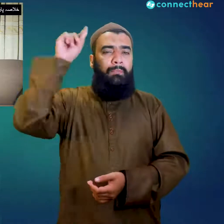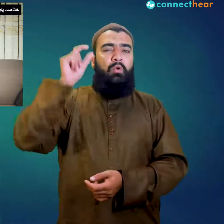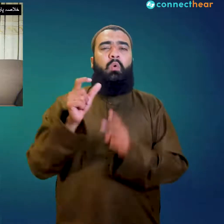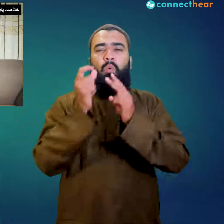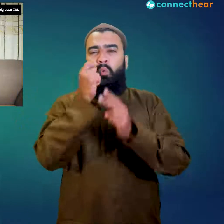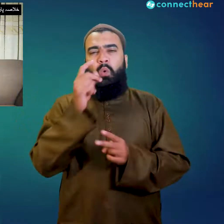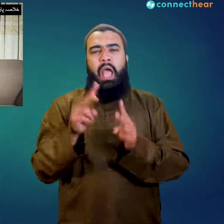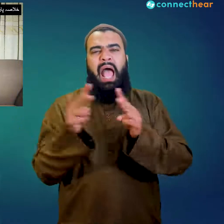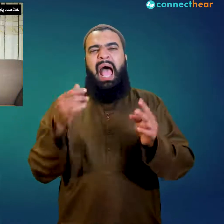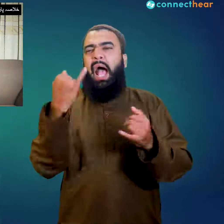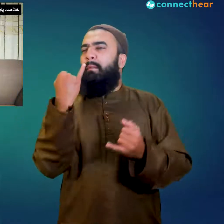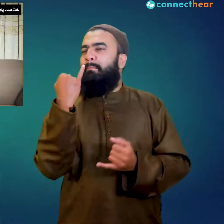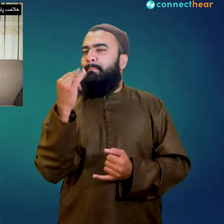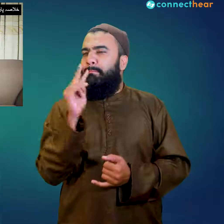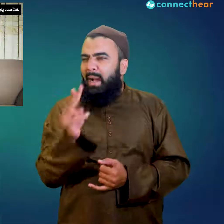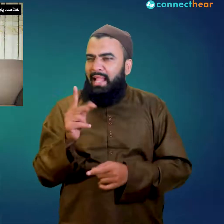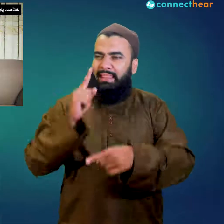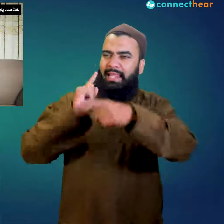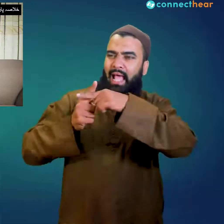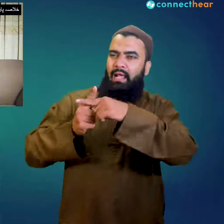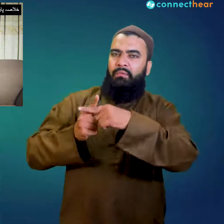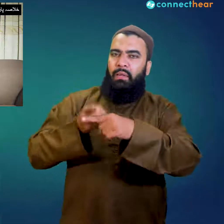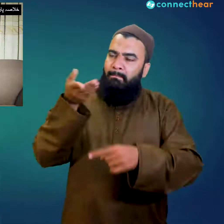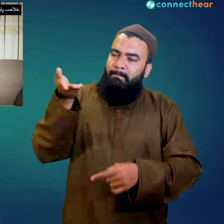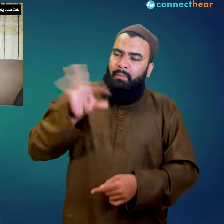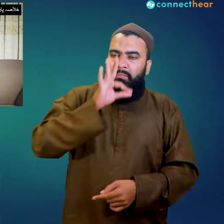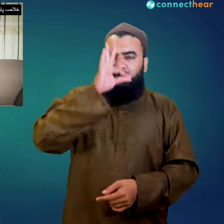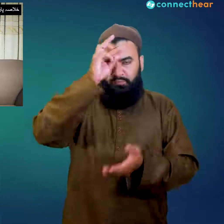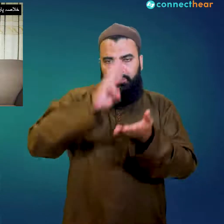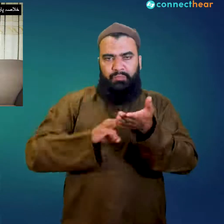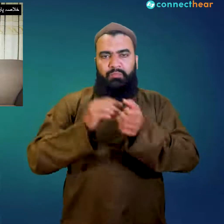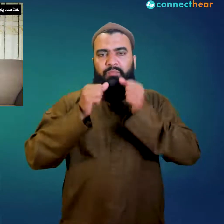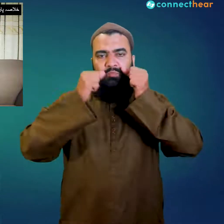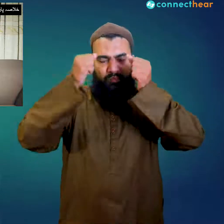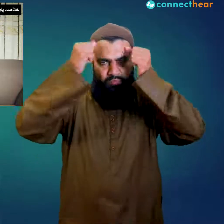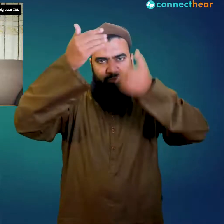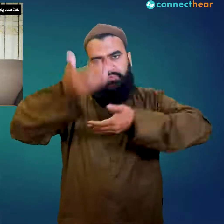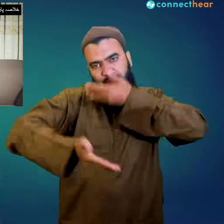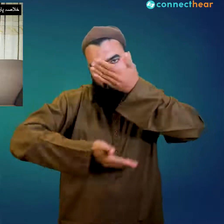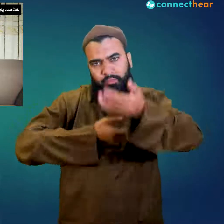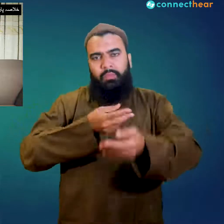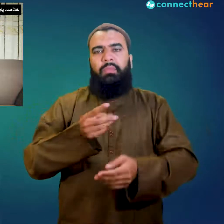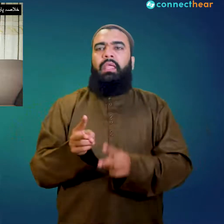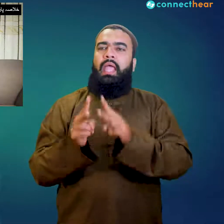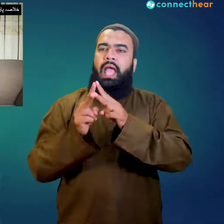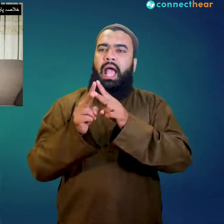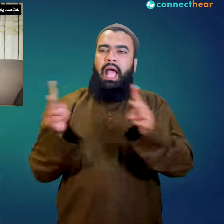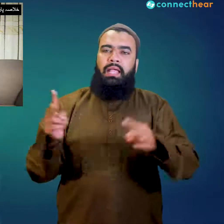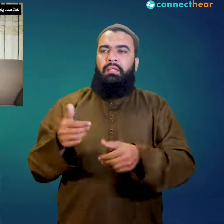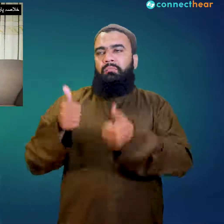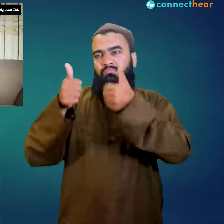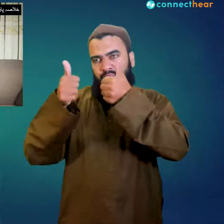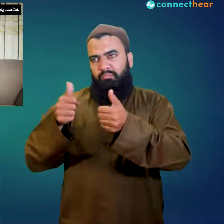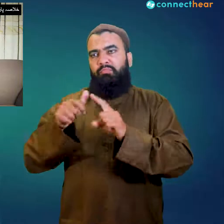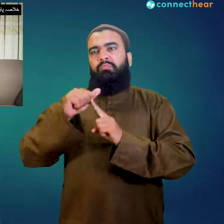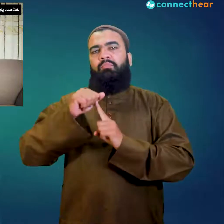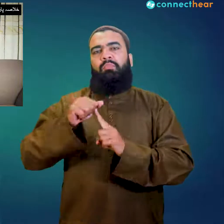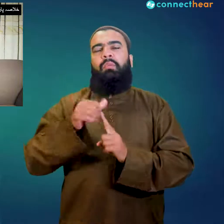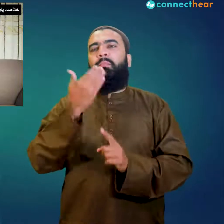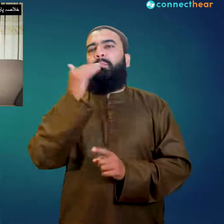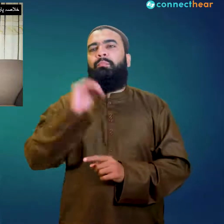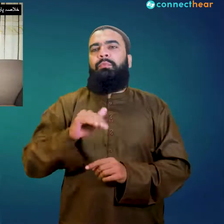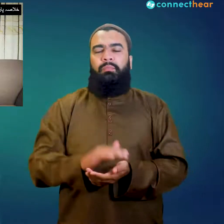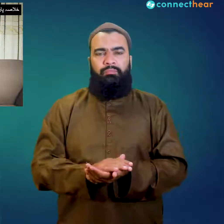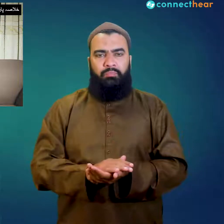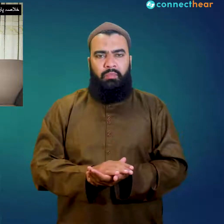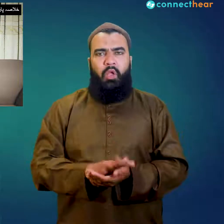ساتھ ایک تو حسن سلوک اور ان کے مال کے اندر عدل اور انصاف کا معاملہ کرنا، اور فرمایا